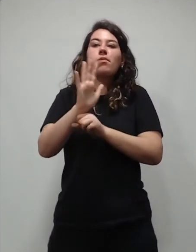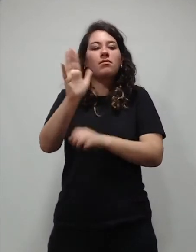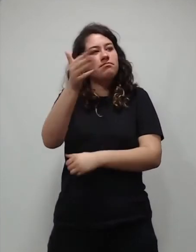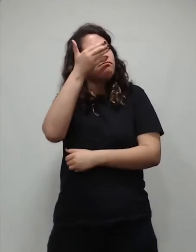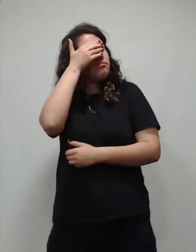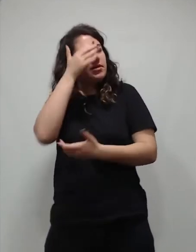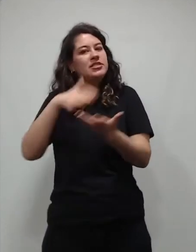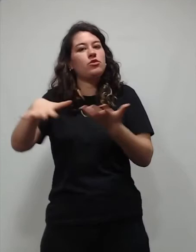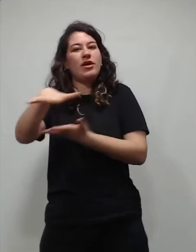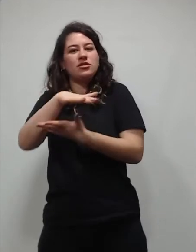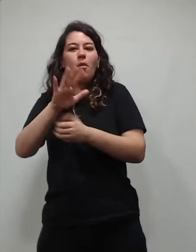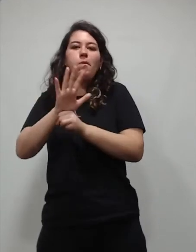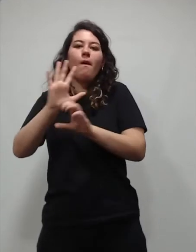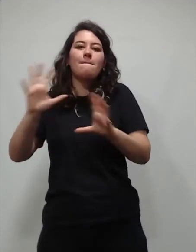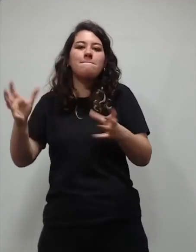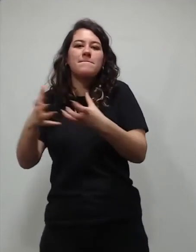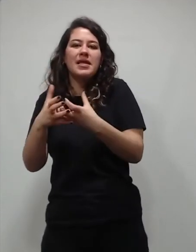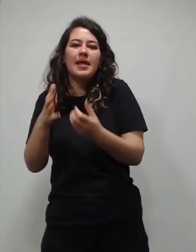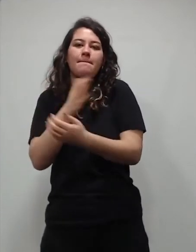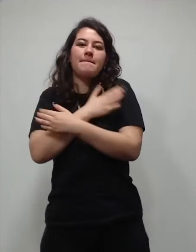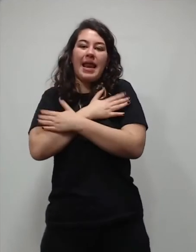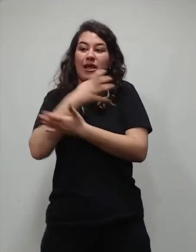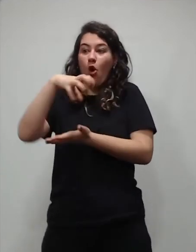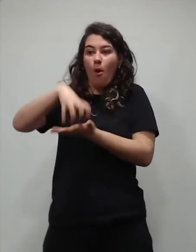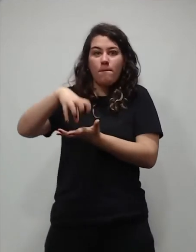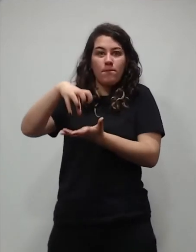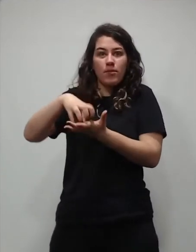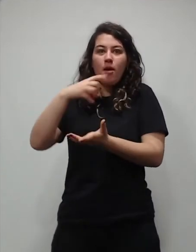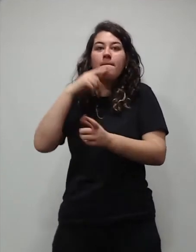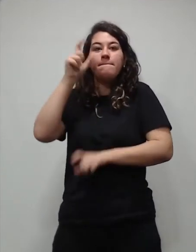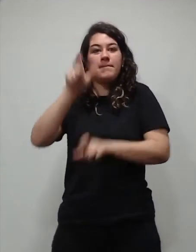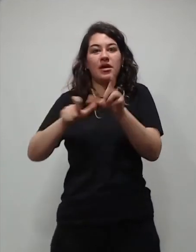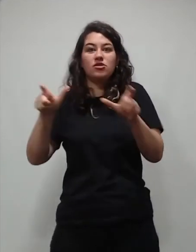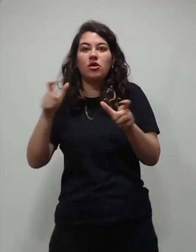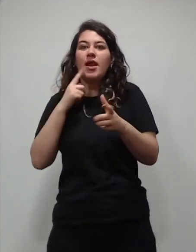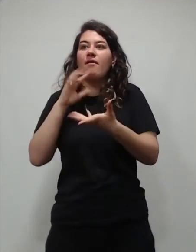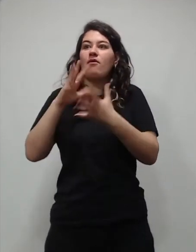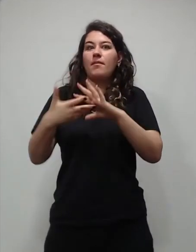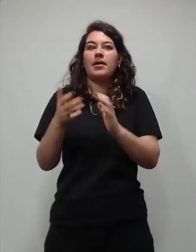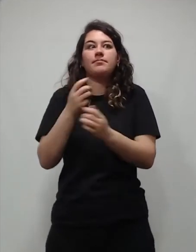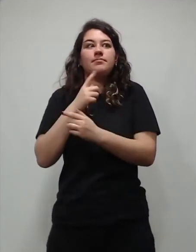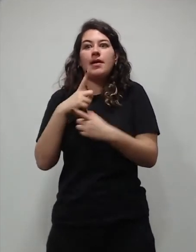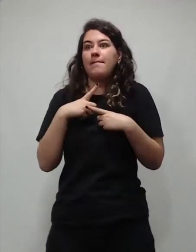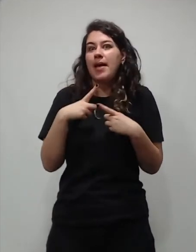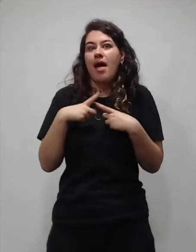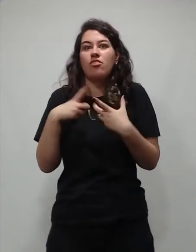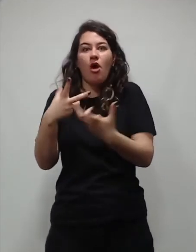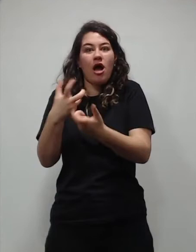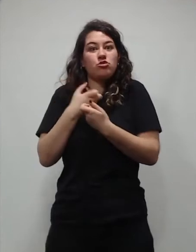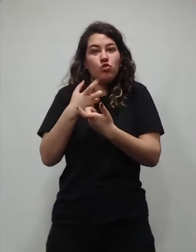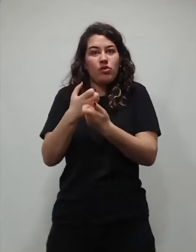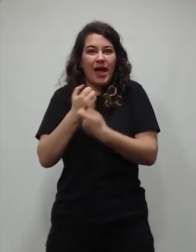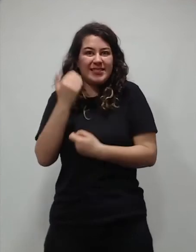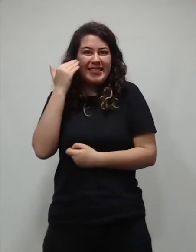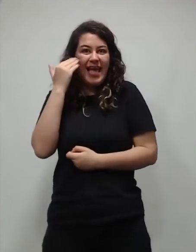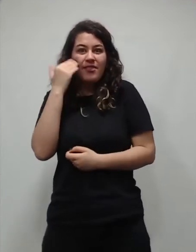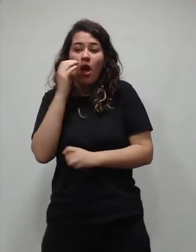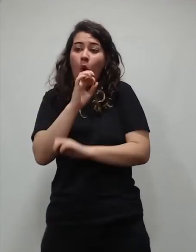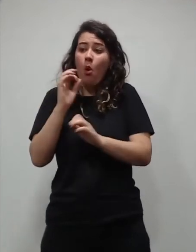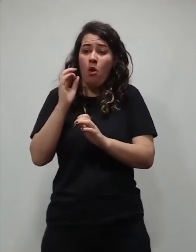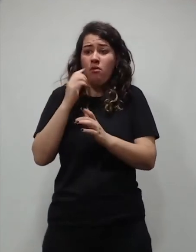mini manicomios, que son todas las personas que están en las residencias psiquiátricas muy mal atendidas y